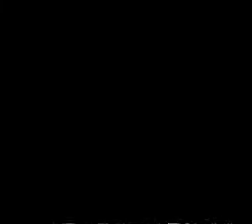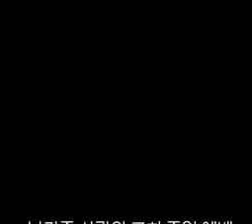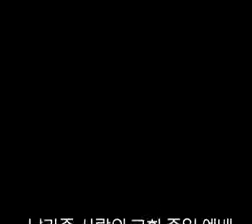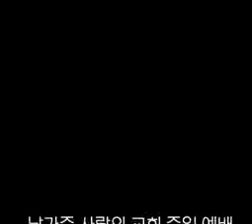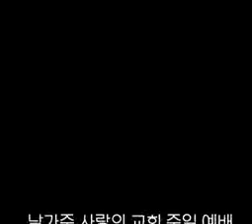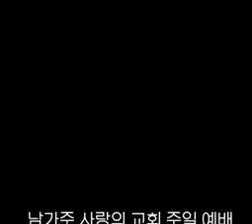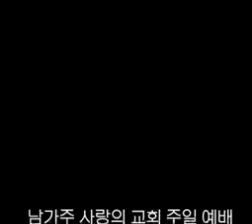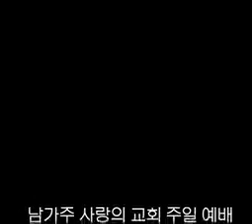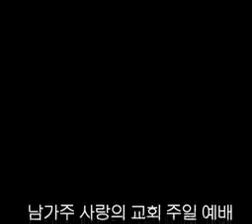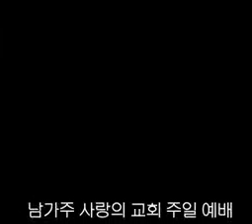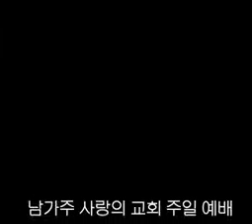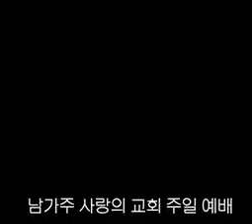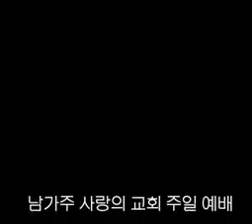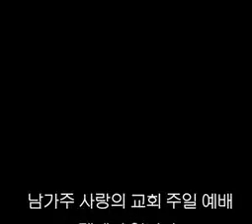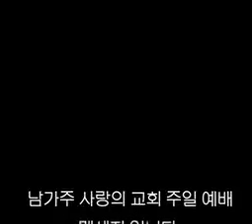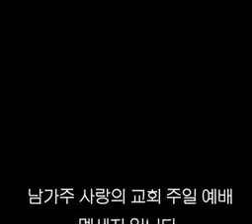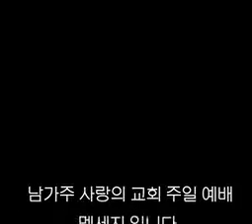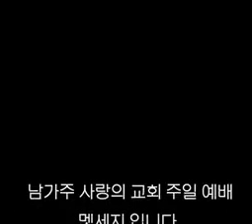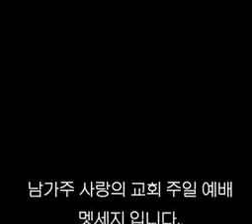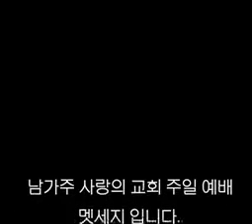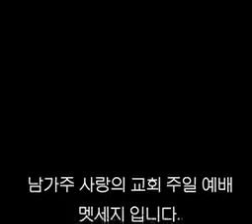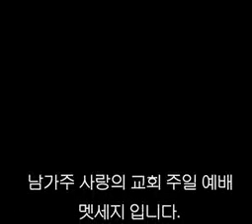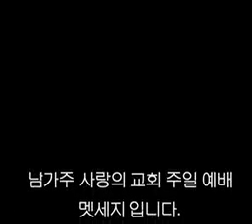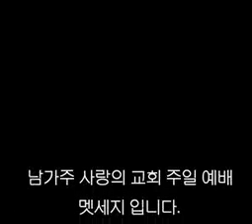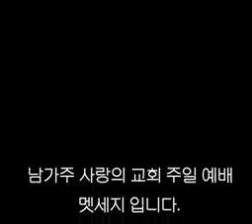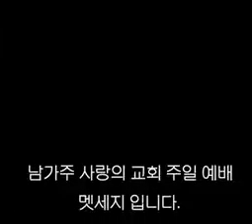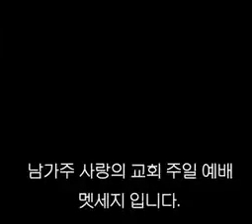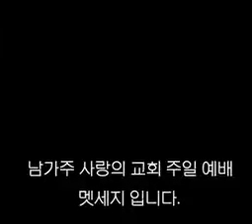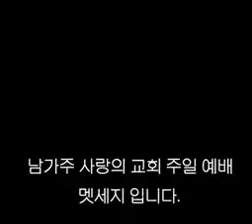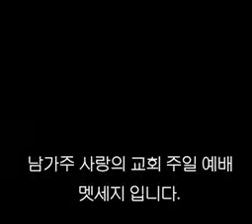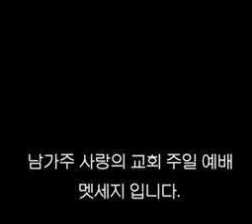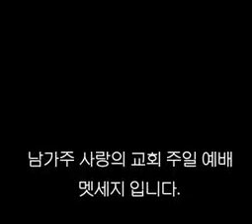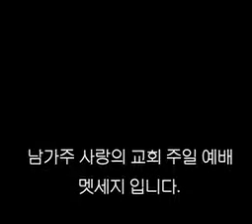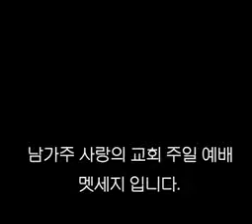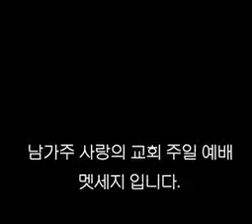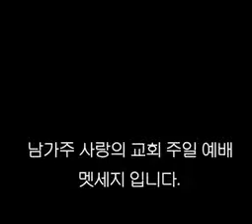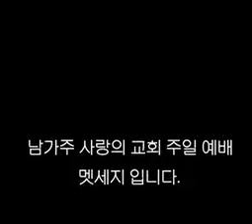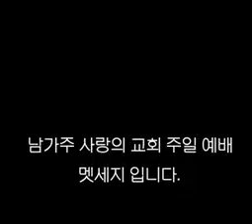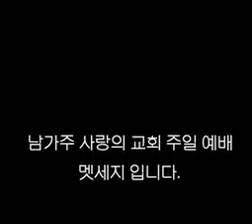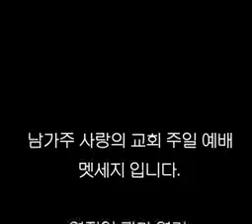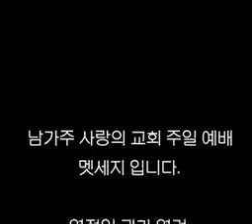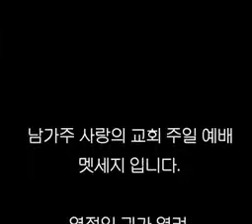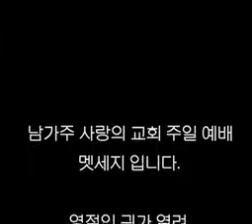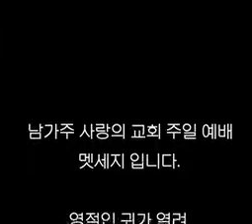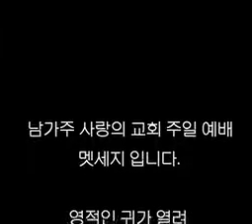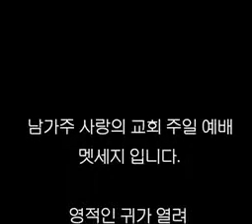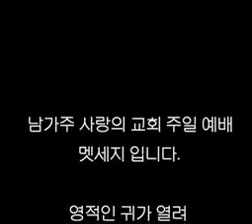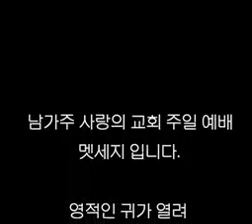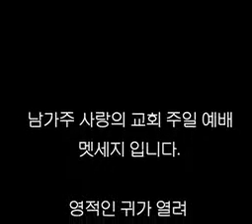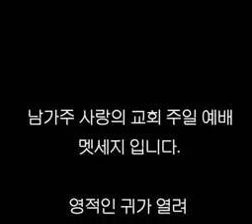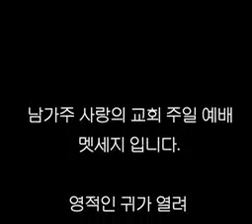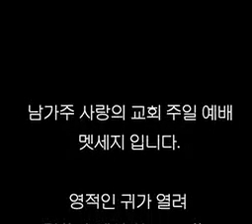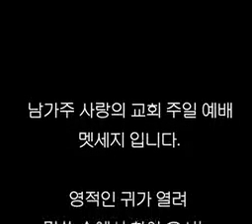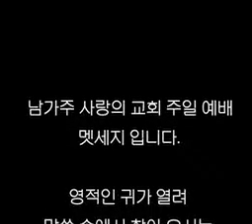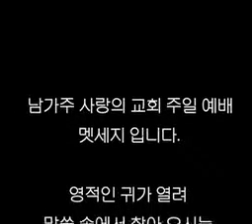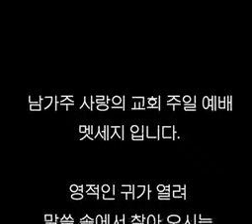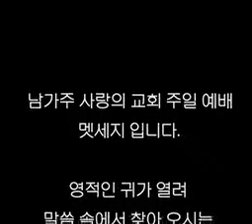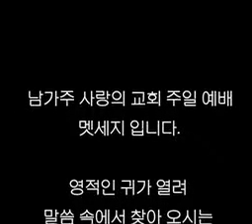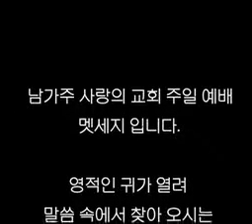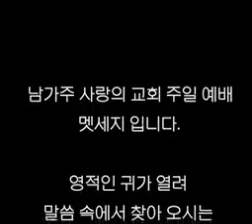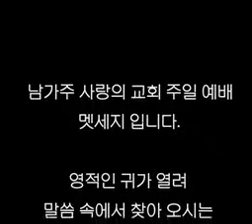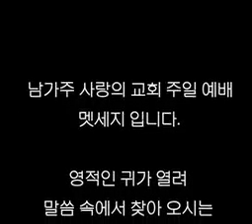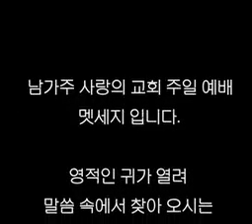남가주 사랑의 교회 주일 예배 메시지입니다. 영적인 귀가 열려 말씀